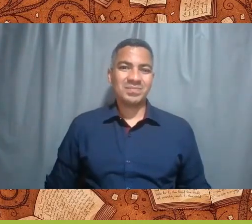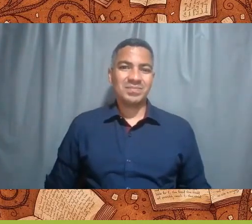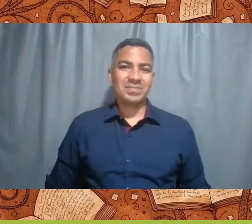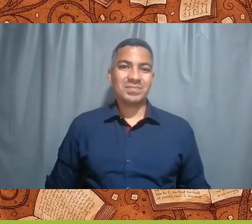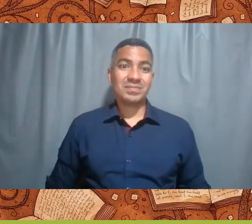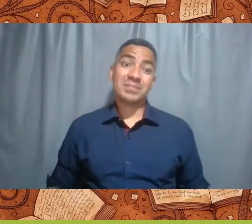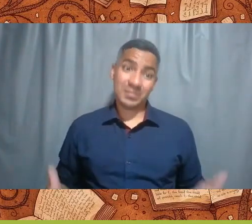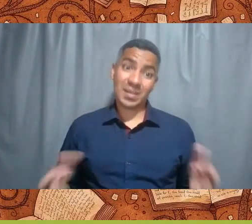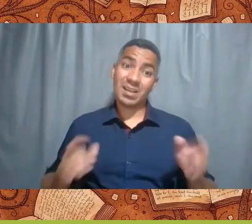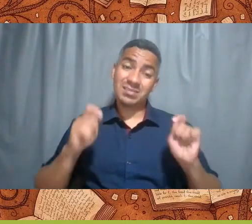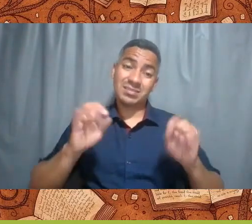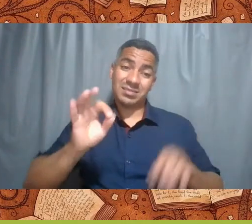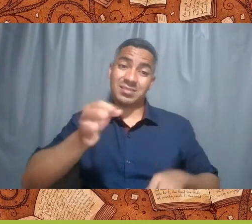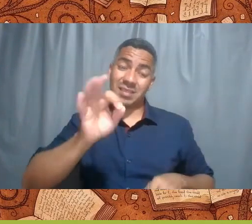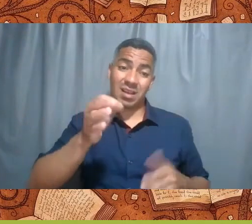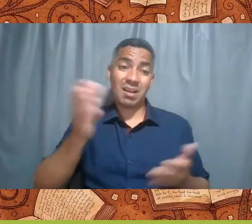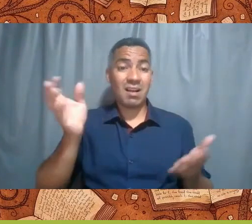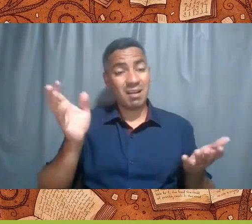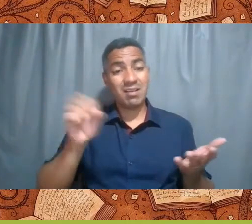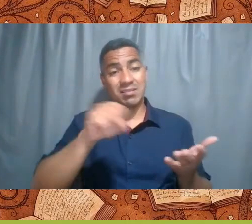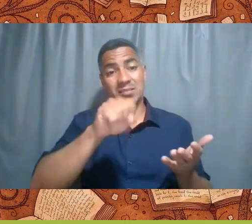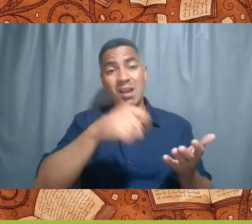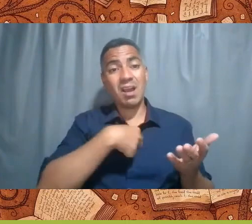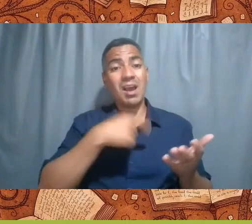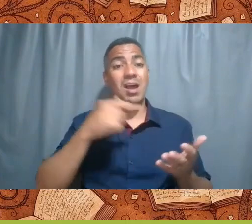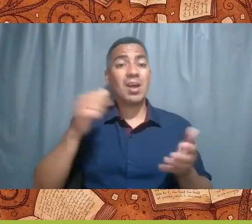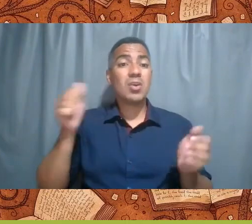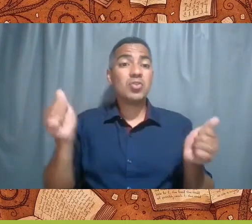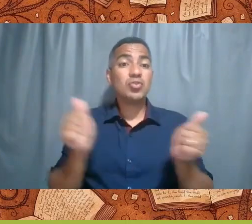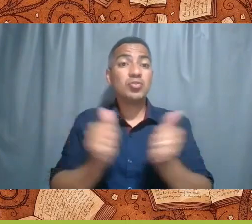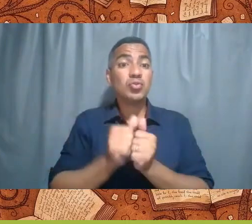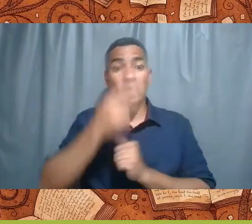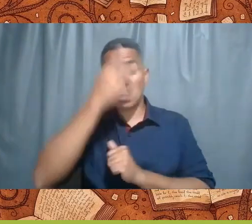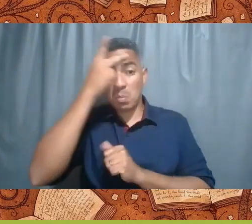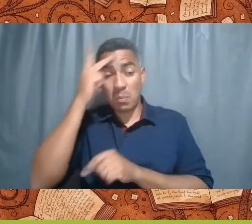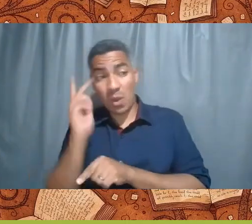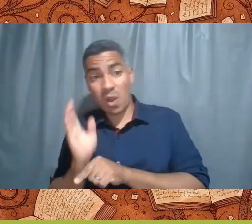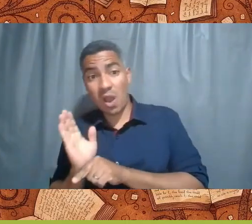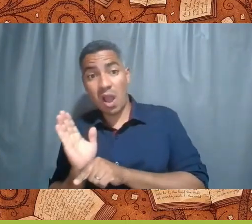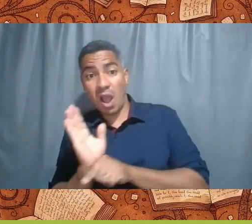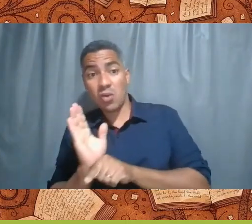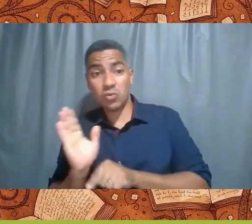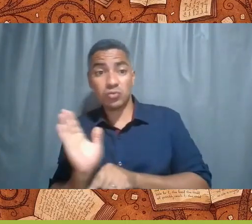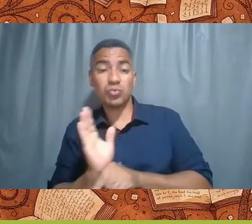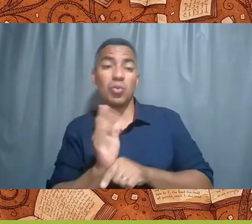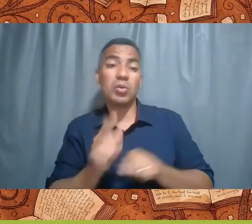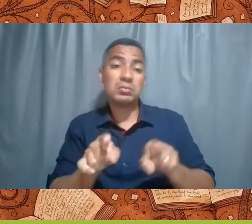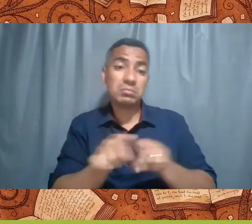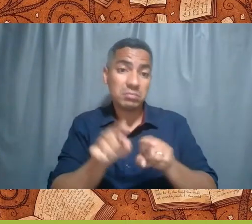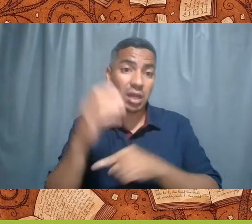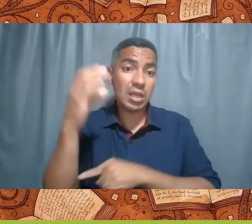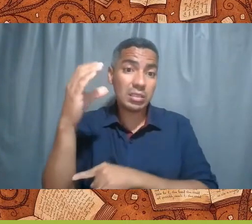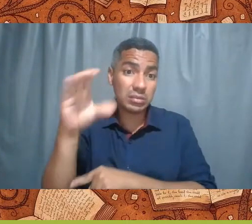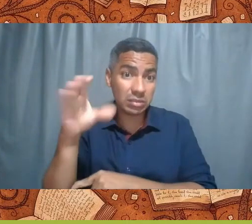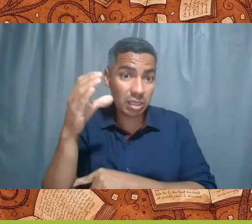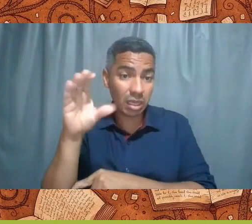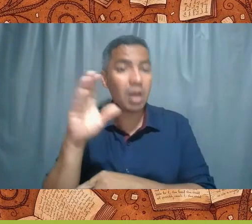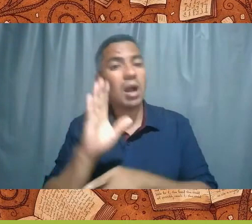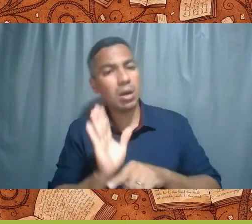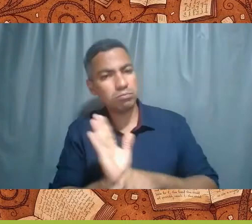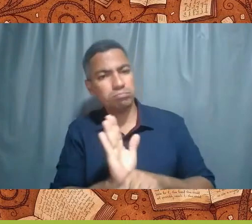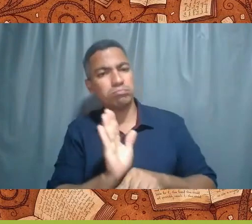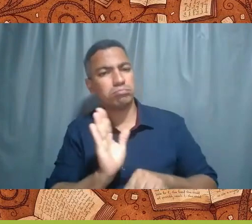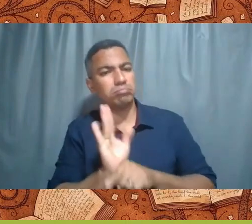colaboração, né, do discurso da ciência, né, na medida em que, se desde o